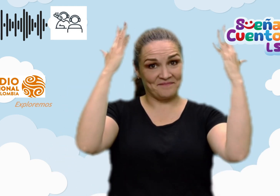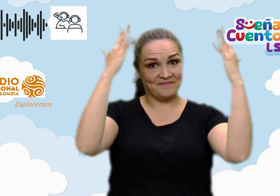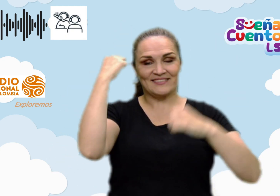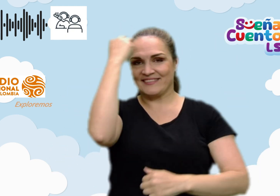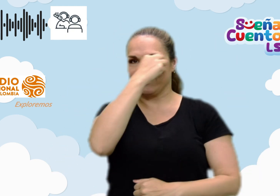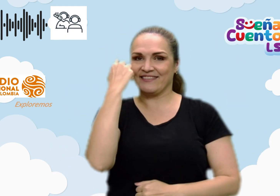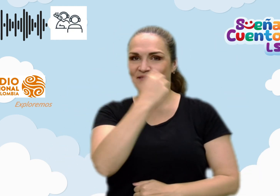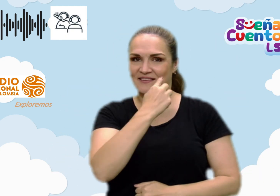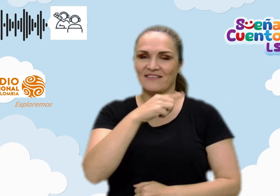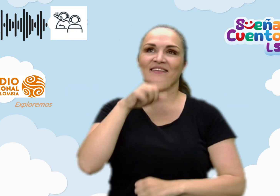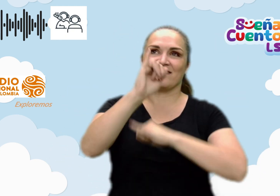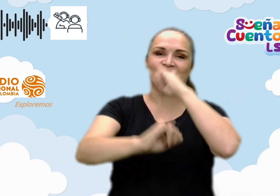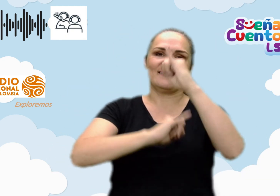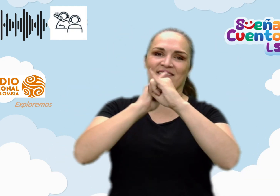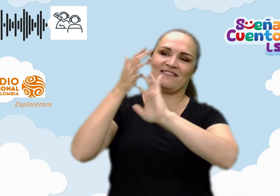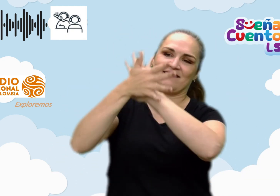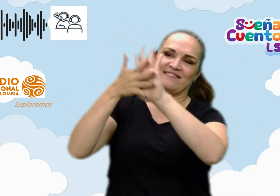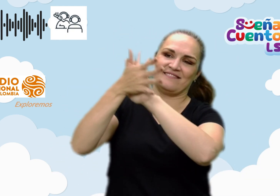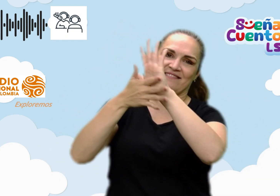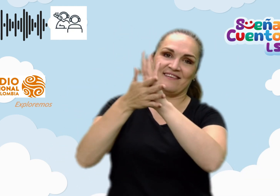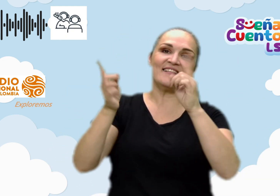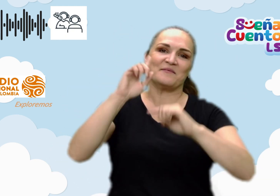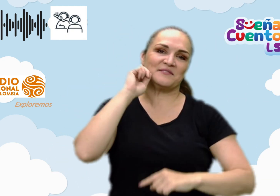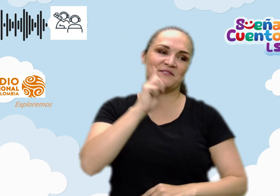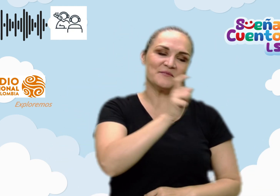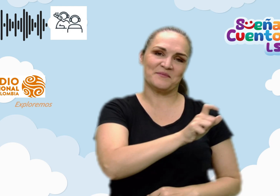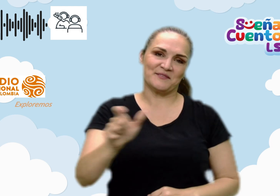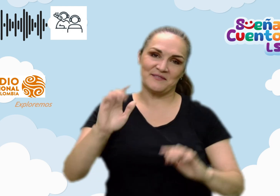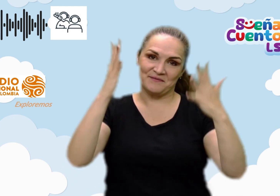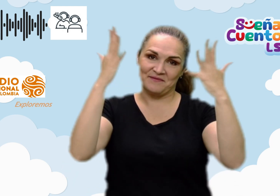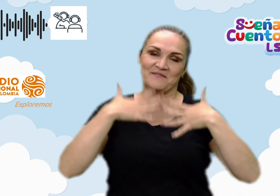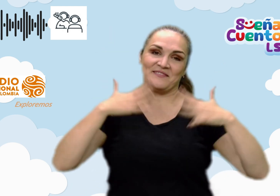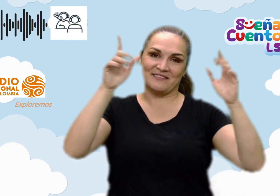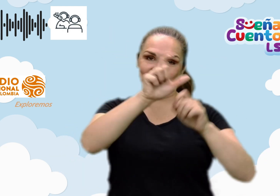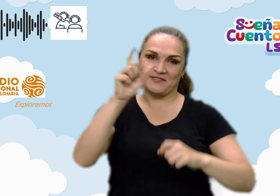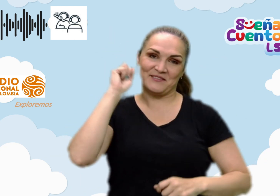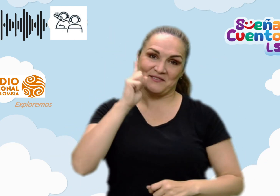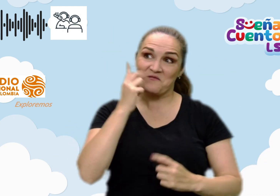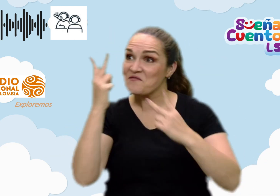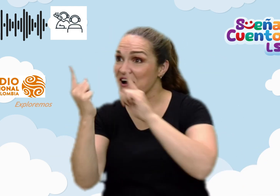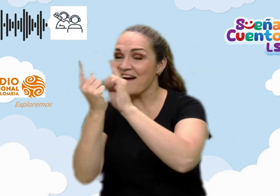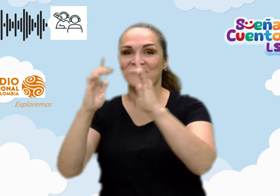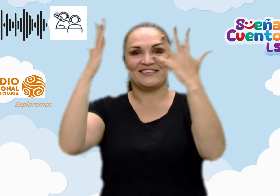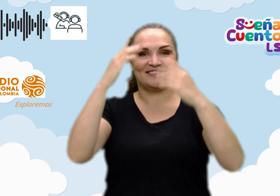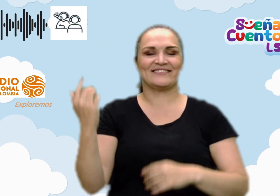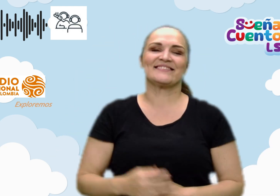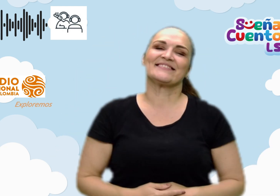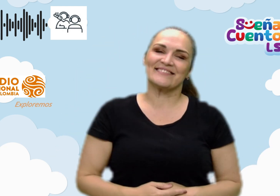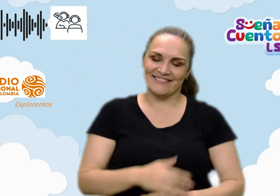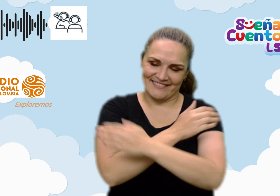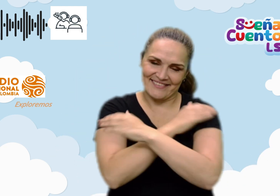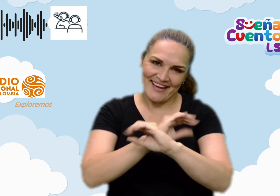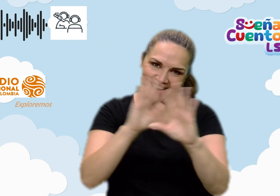las puertas, y celebramos en septiembre internacionalmente la lengua de señas y el hecho de ser sordo. Así que feliciten a los sordos si